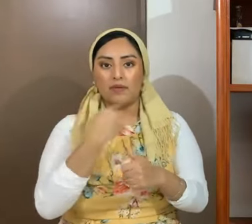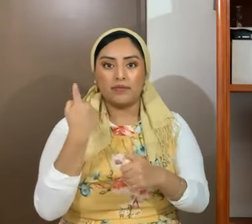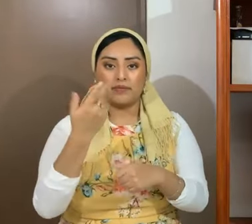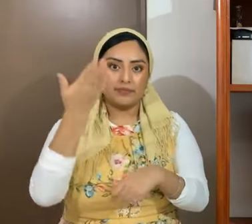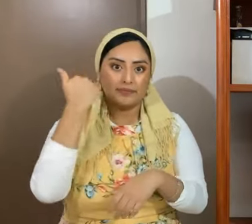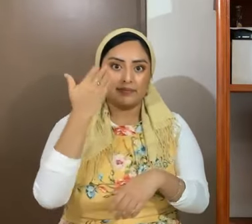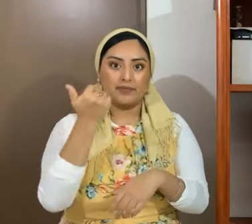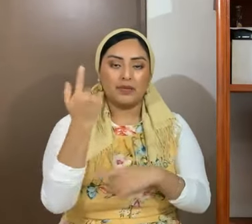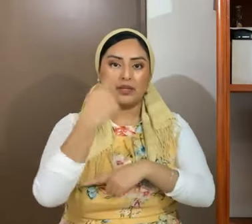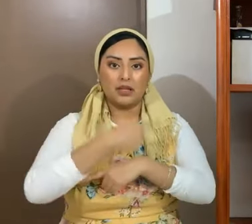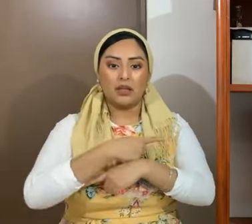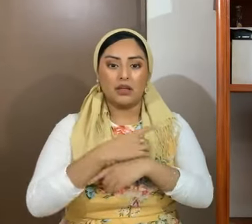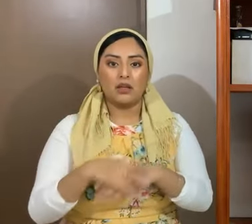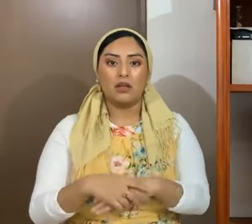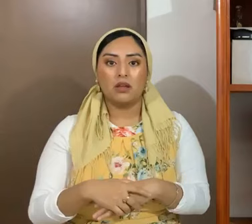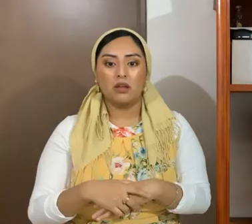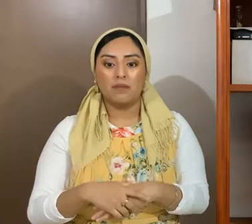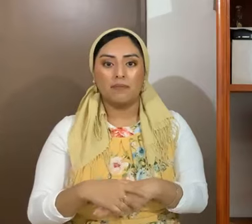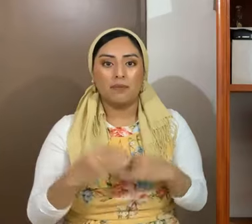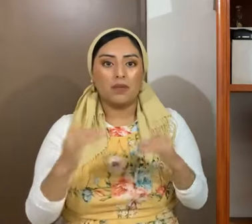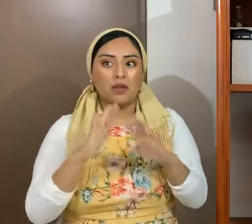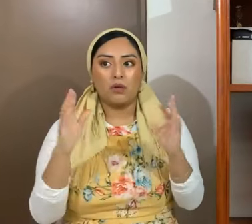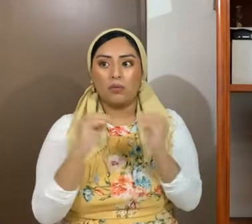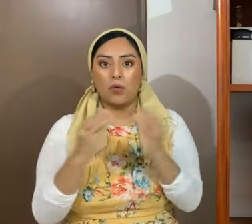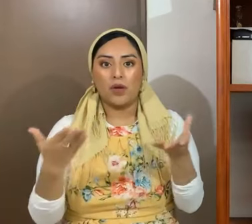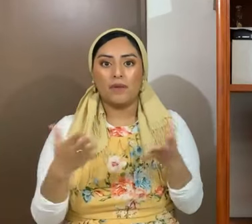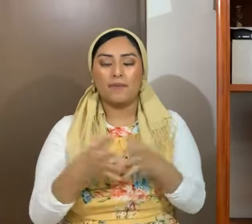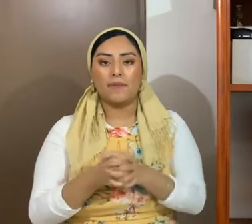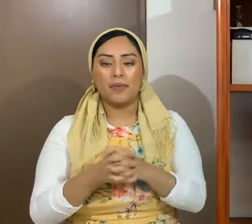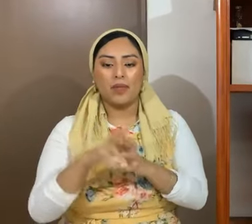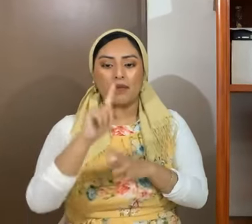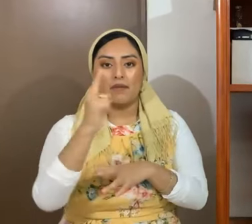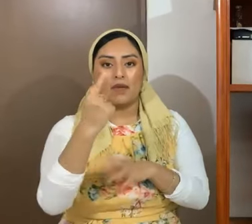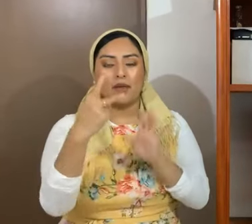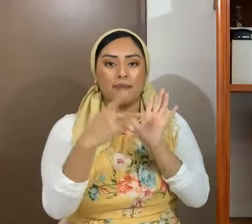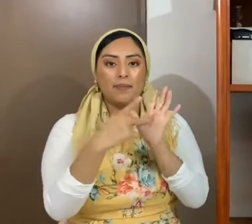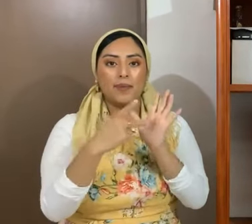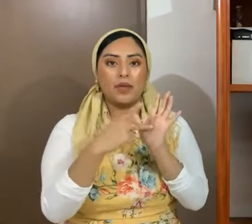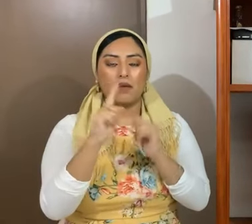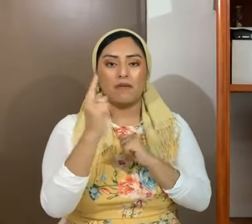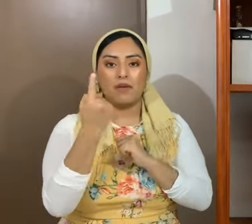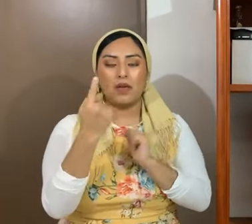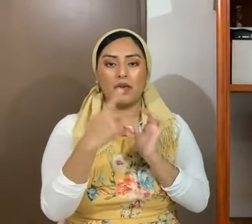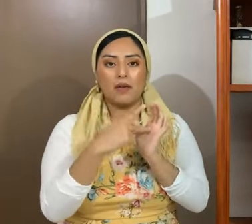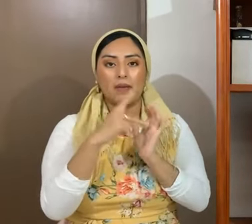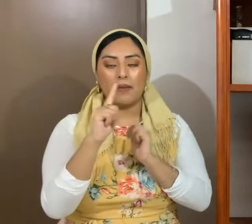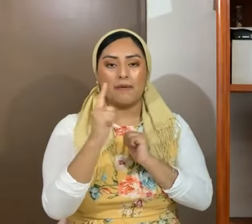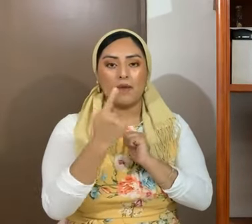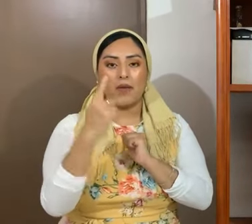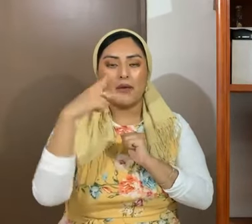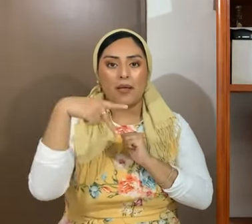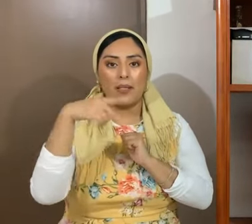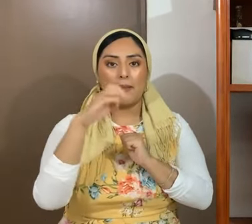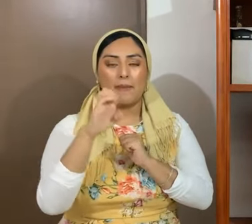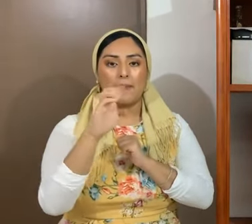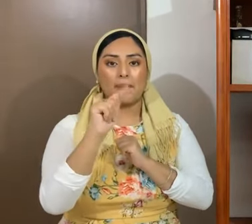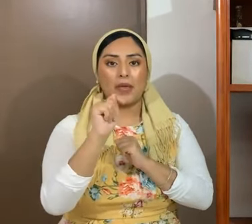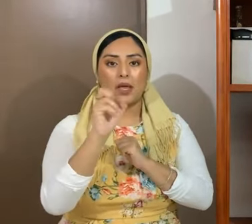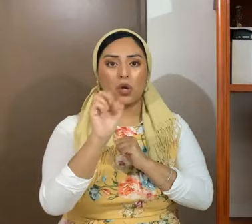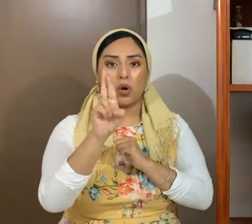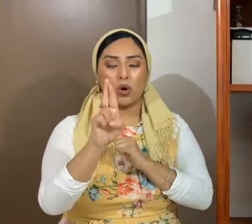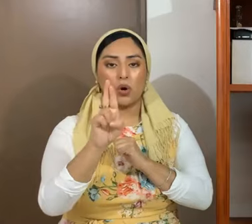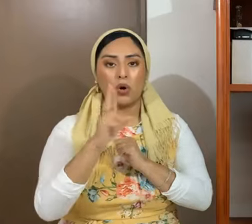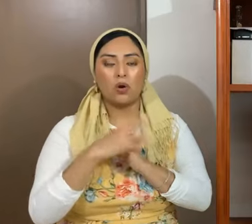15 días, esta cita, y ya no están. Primera de Pedro, vamos para Primera de Kefas. Primera